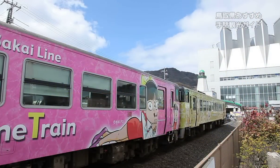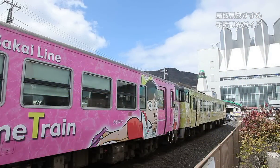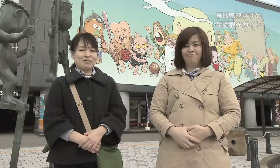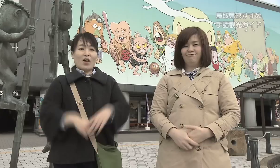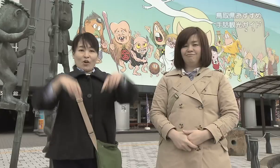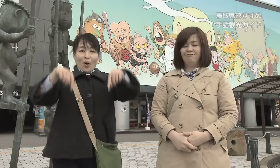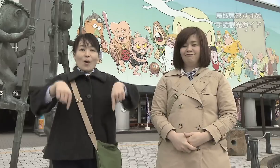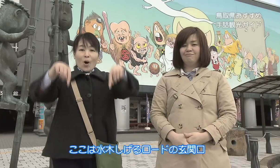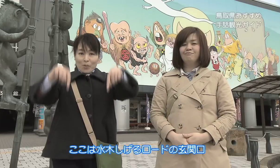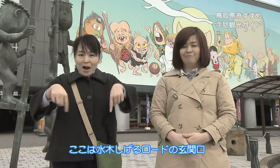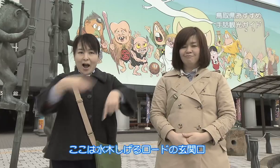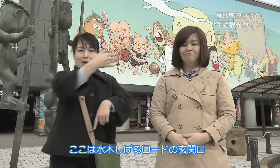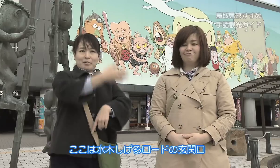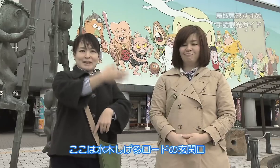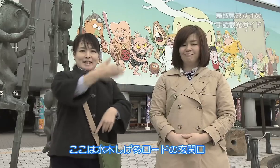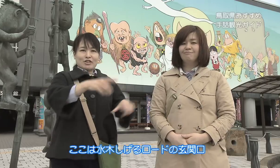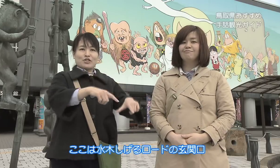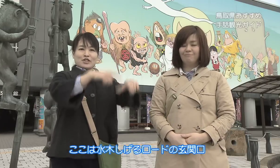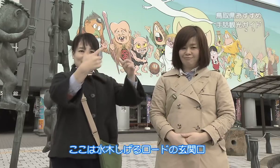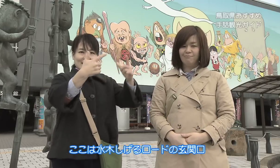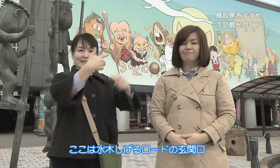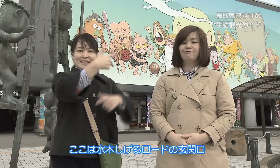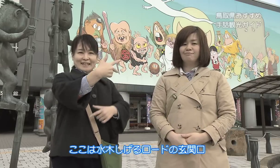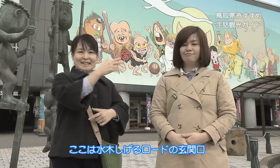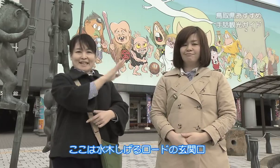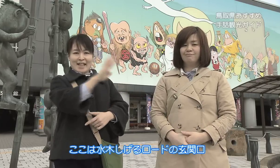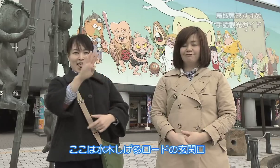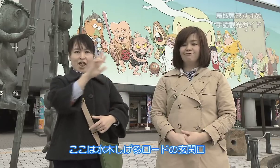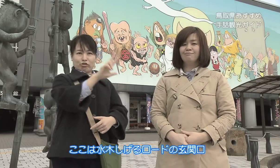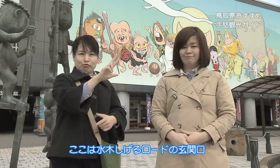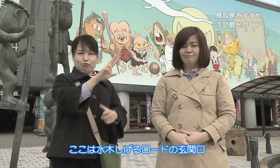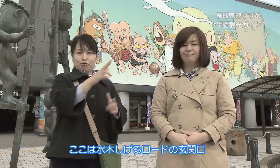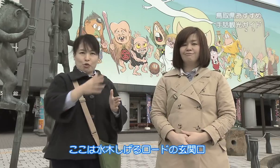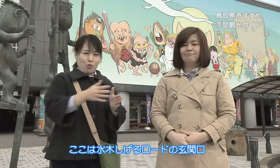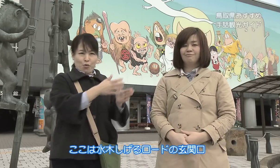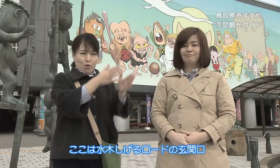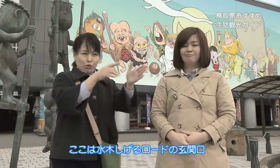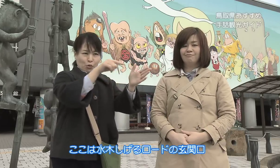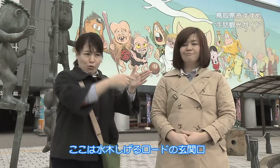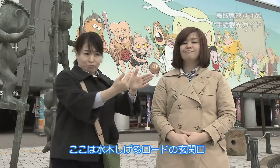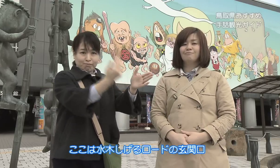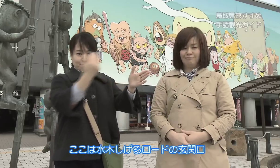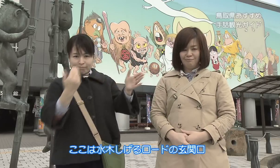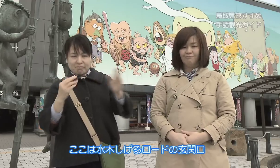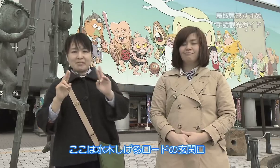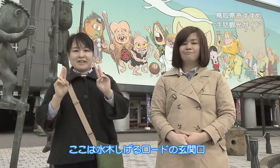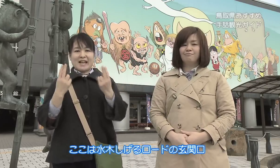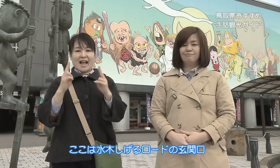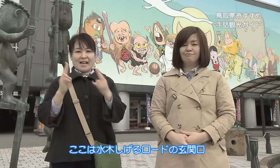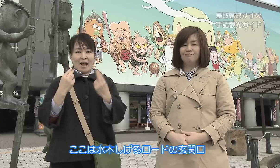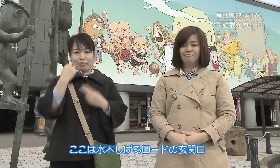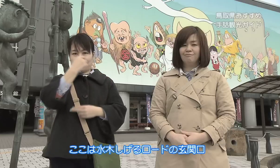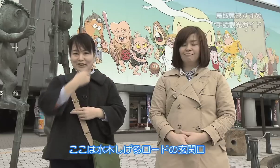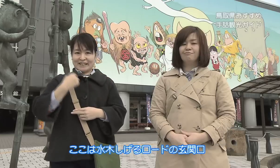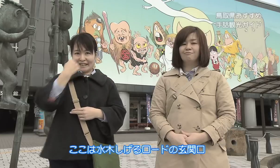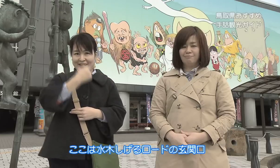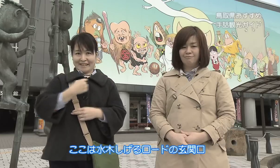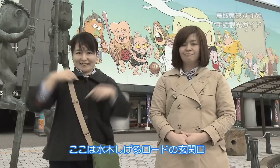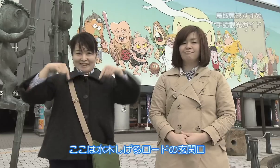到着ここは水木シゲルロードの玄関口机で漫画を描く水しのブロンズ像